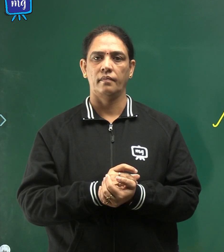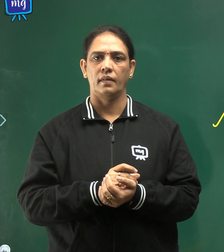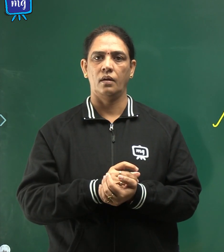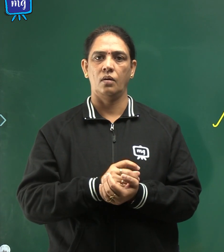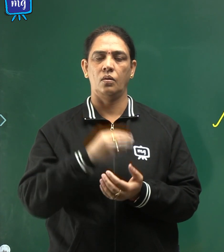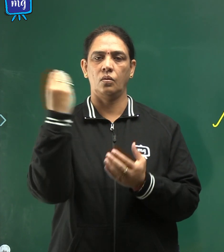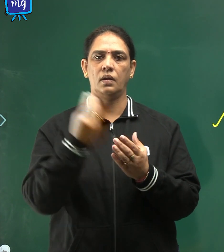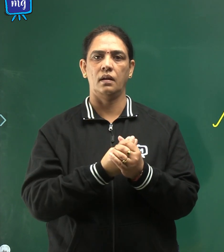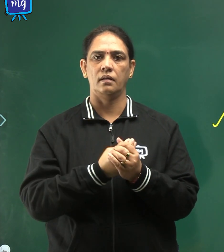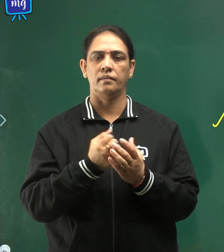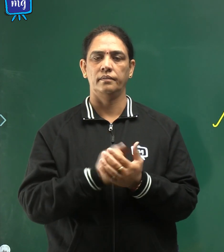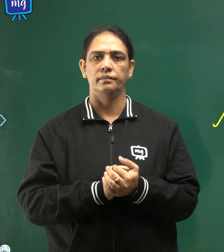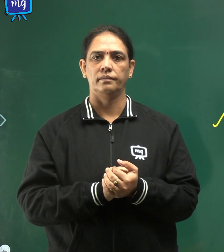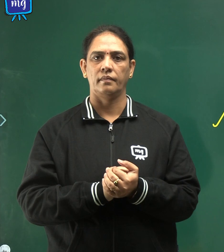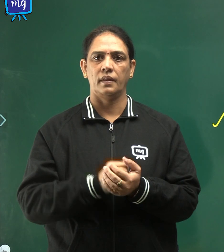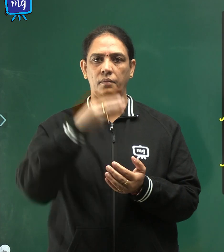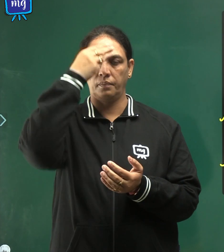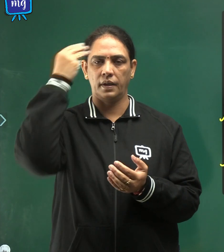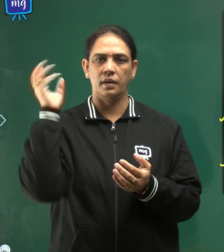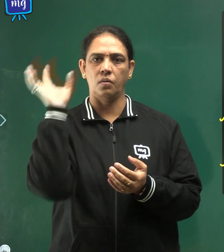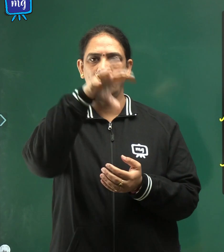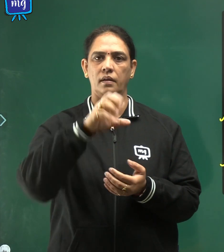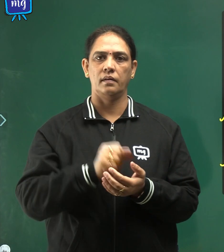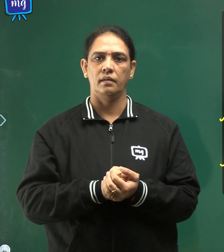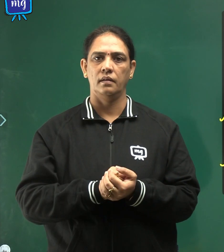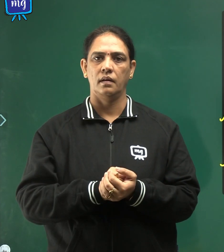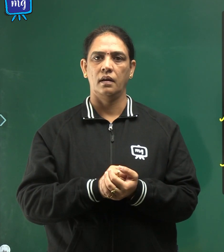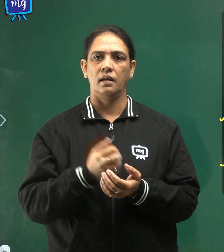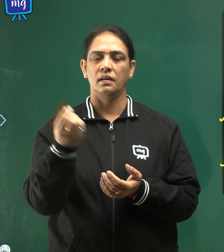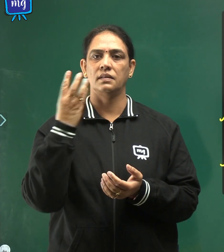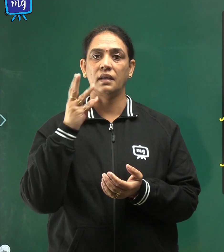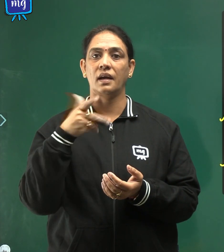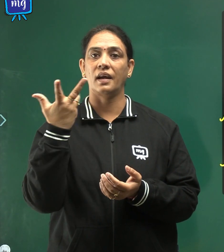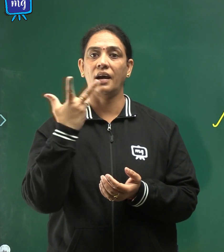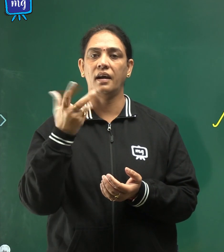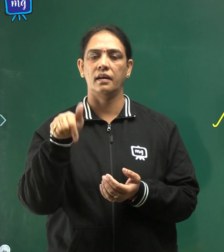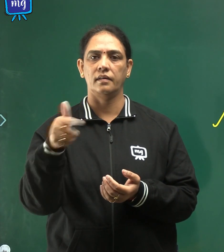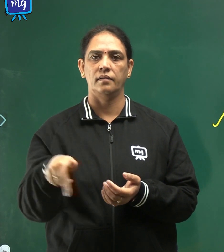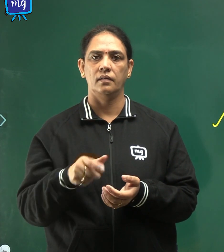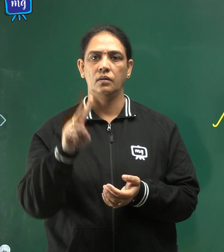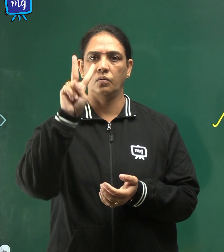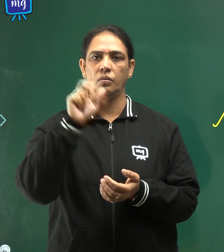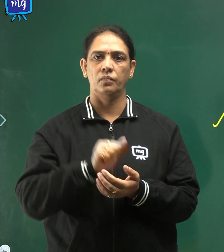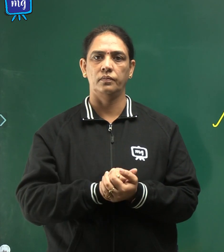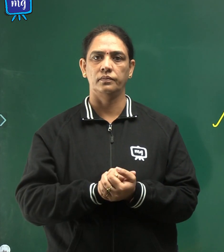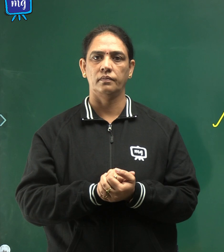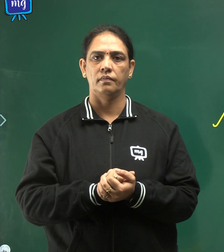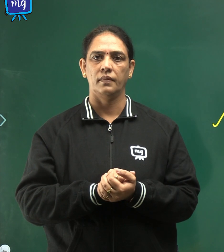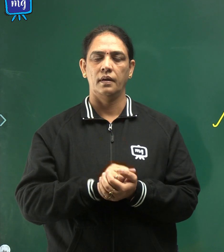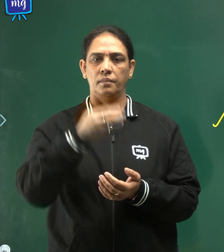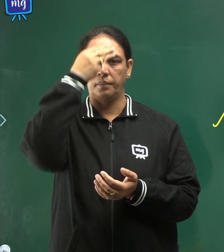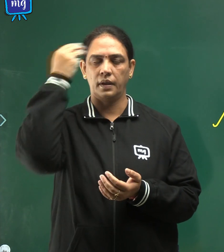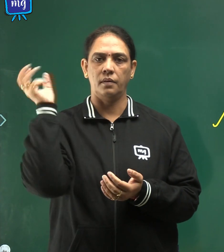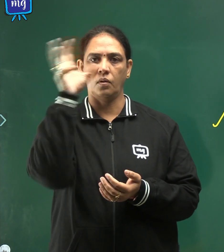कुल पीली गेंदें कितनी है? 2 पीली